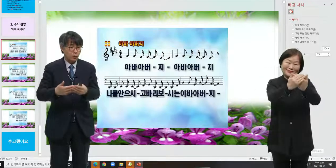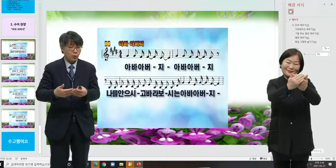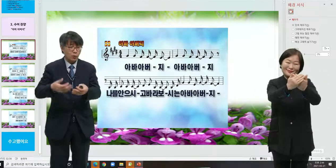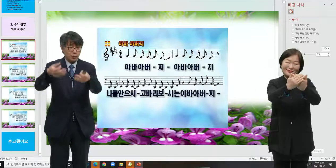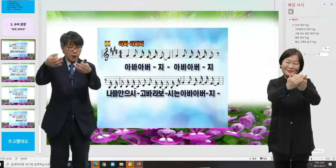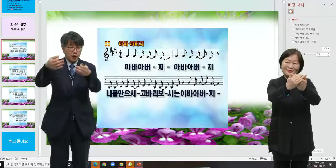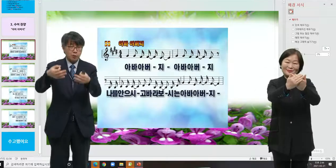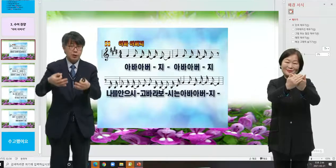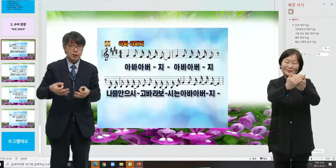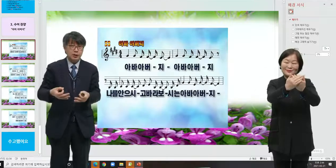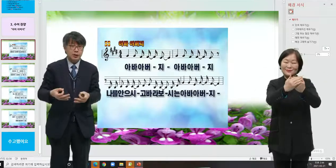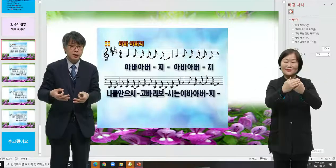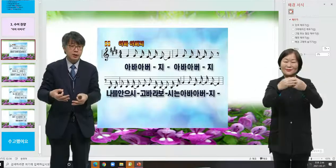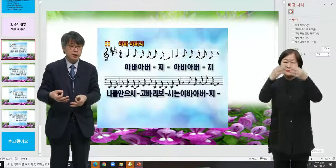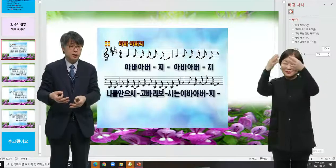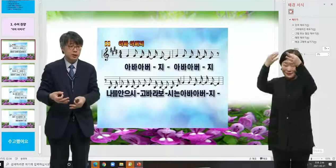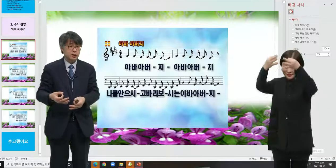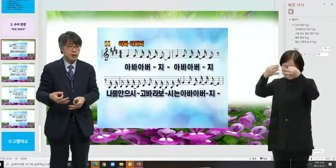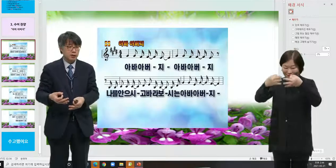안으시고 바라보시는